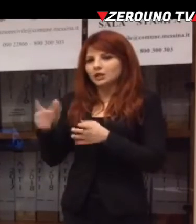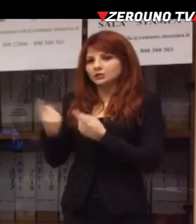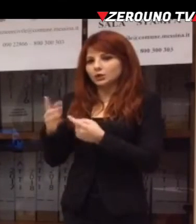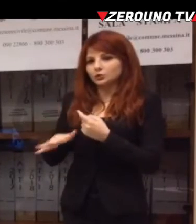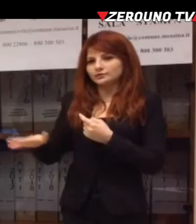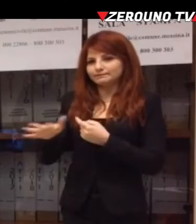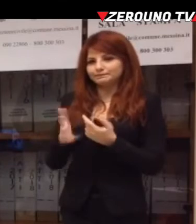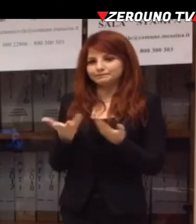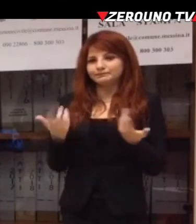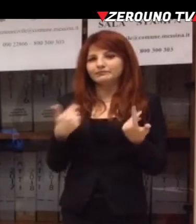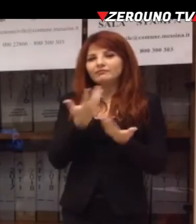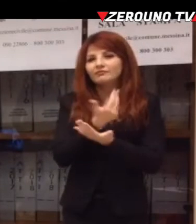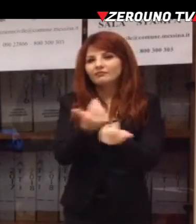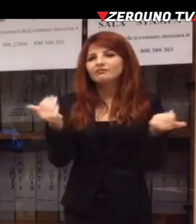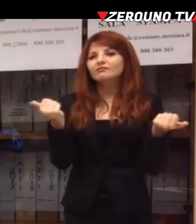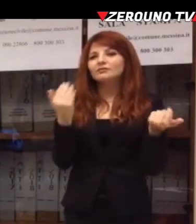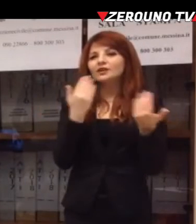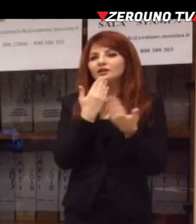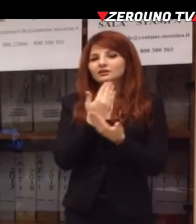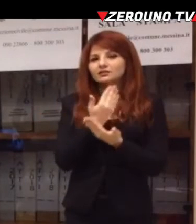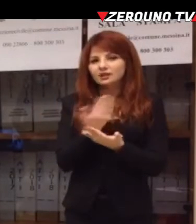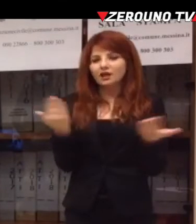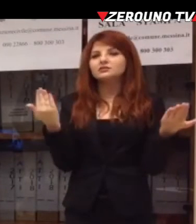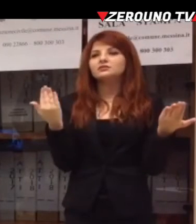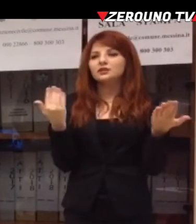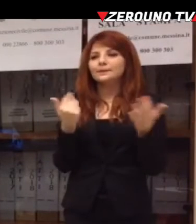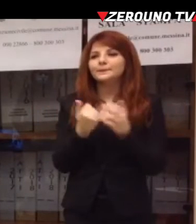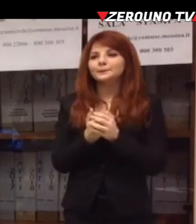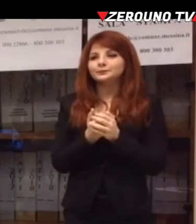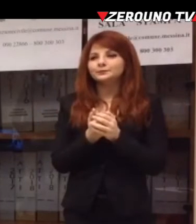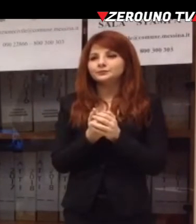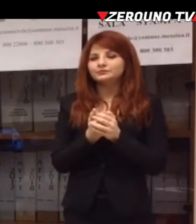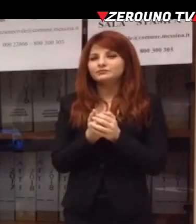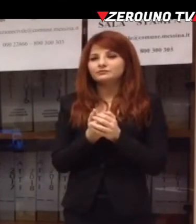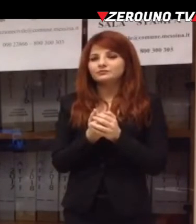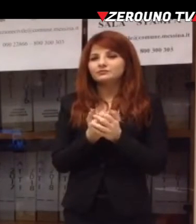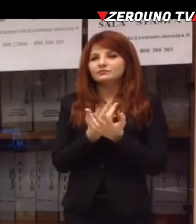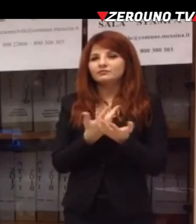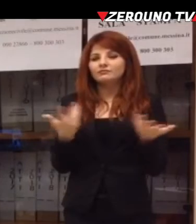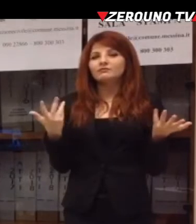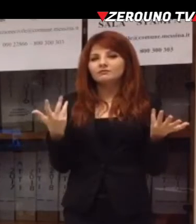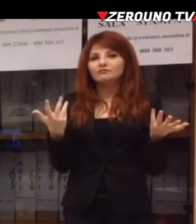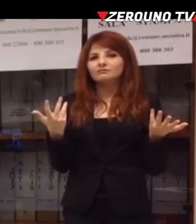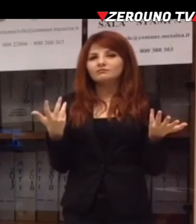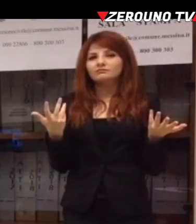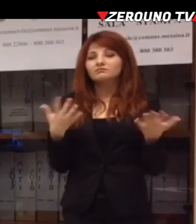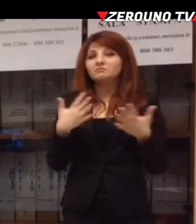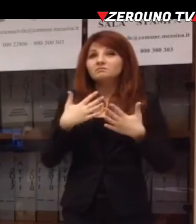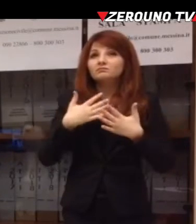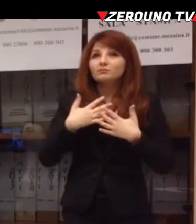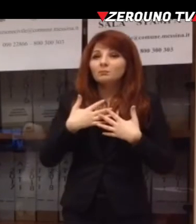vi saluto, vi ringrazio e per quanto mi riguarda vi do appuntamento